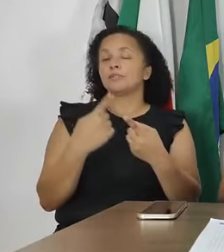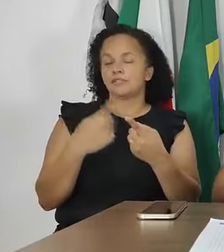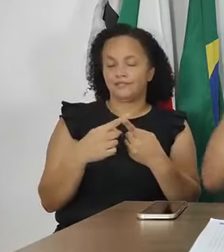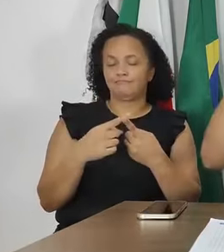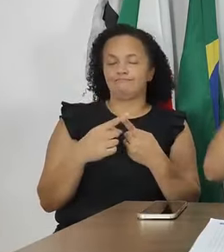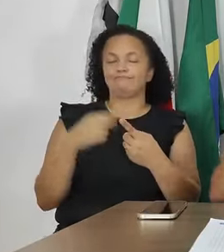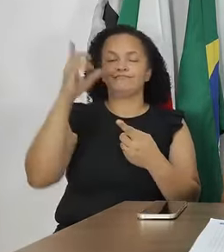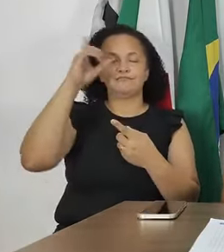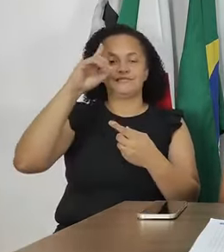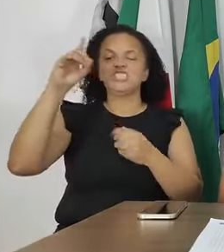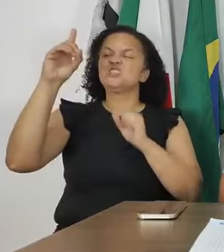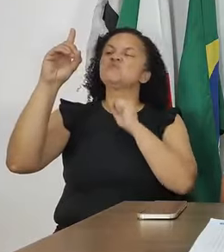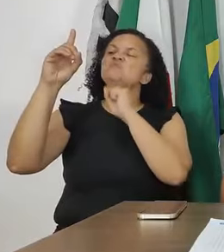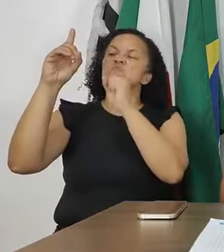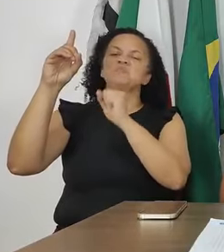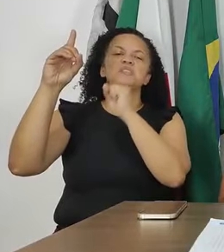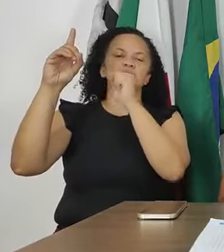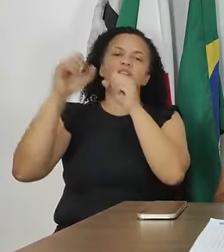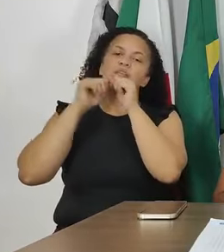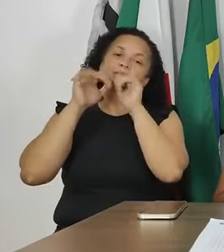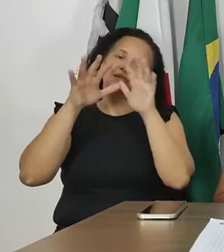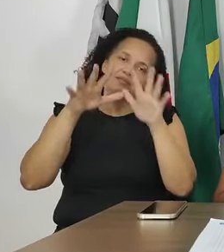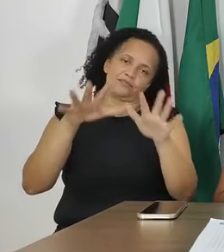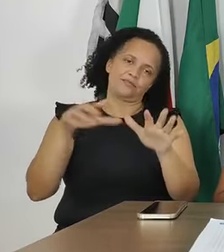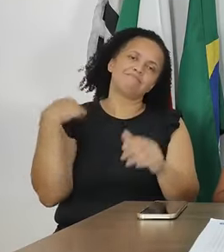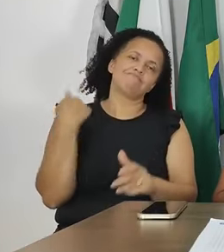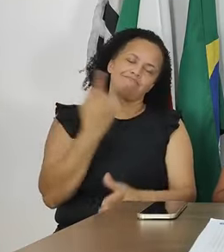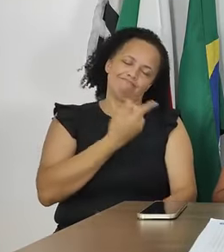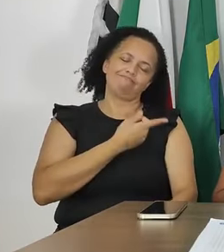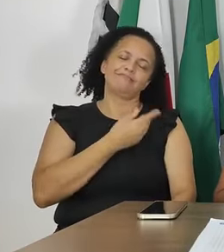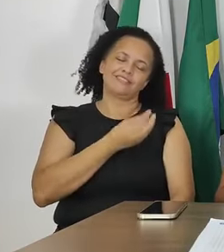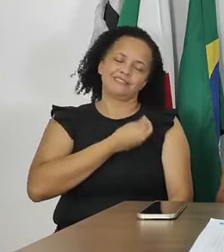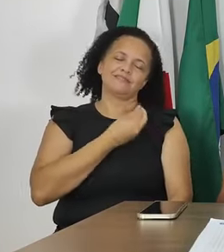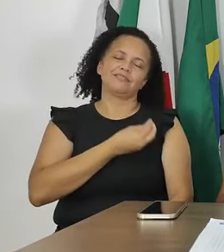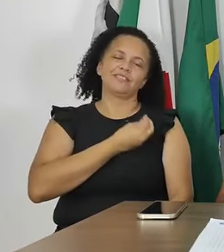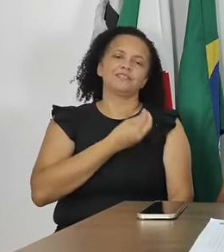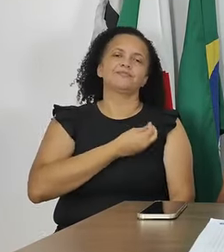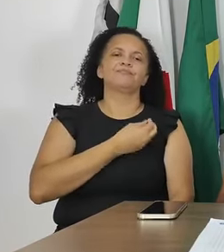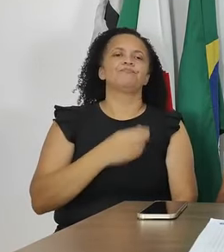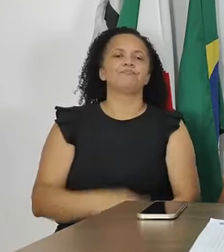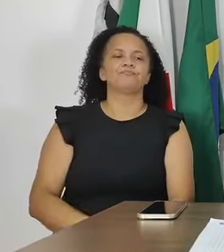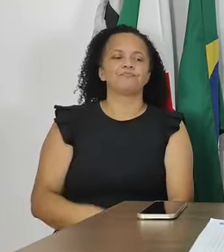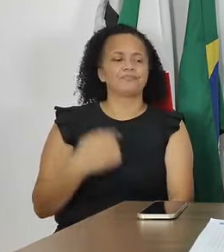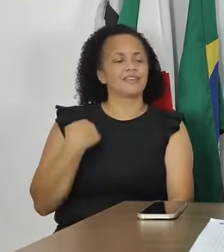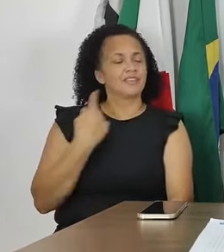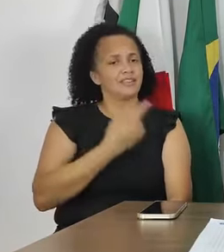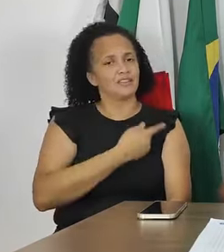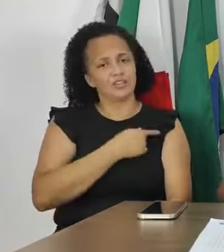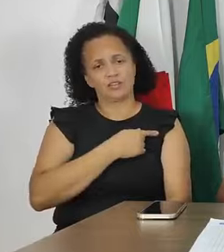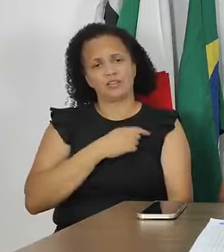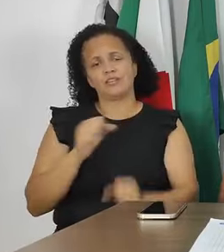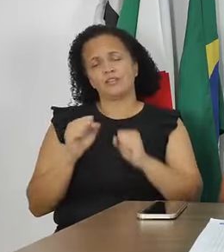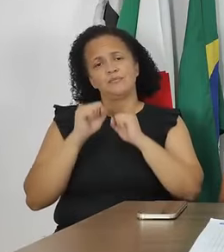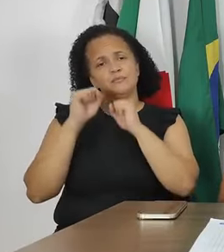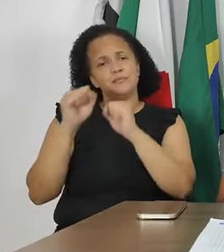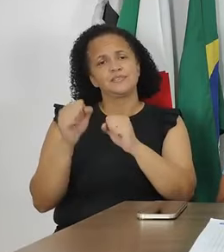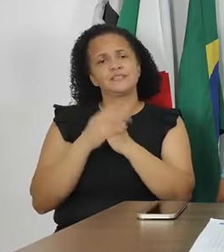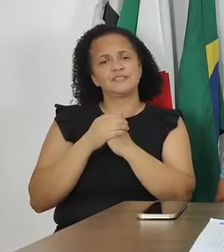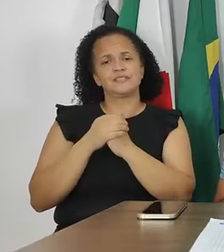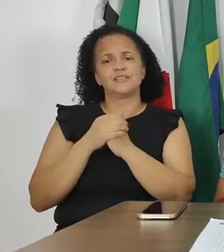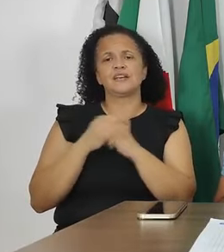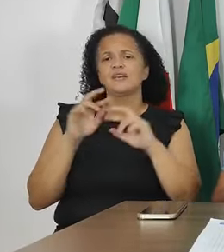Todo-Poderoso vai reinar sobre as nossas vidas. Que nós possamos não ser como Samuel,